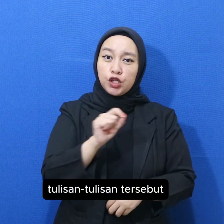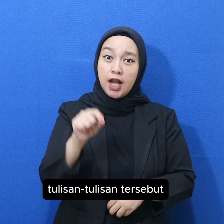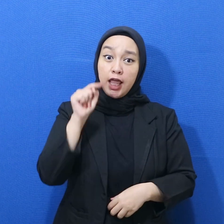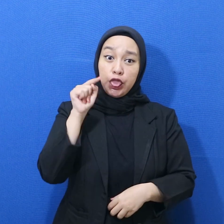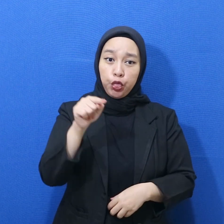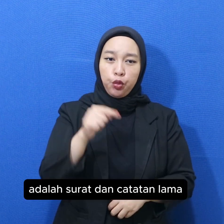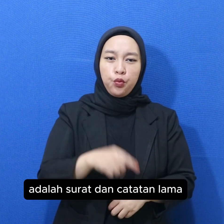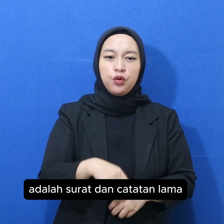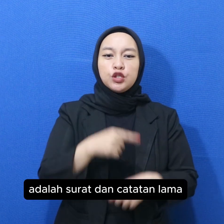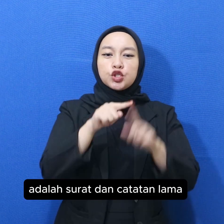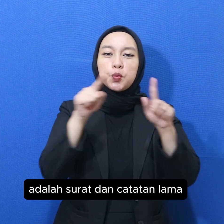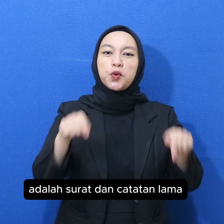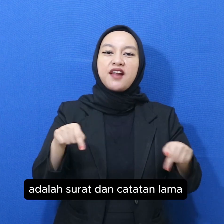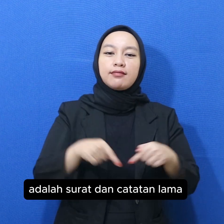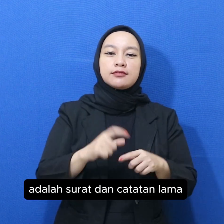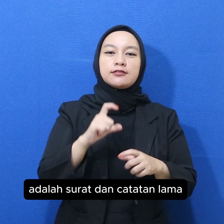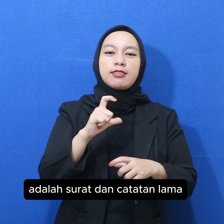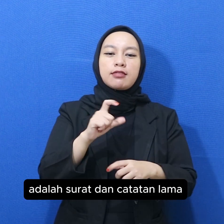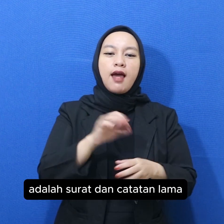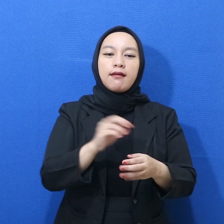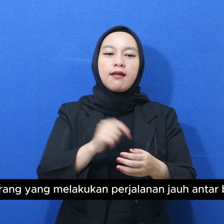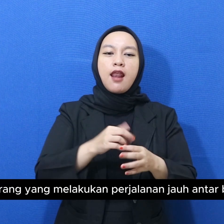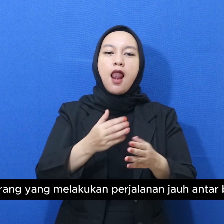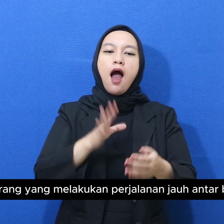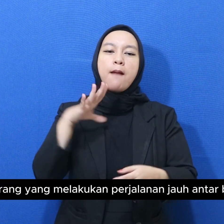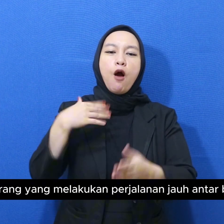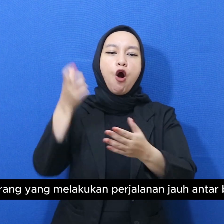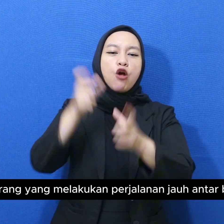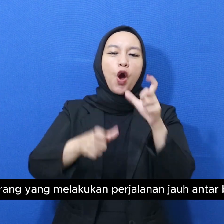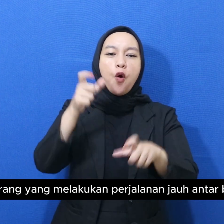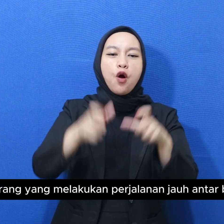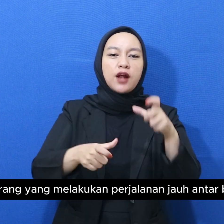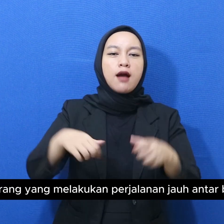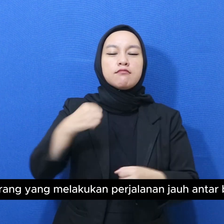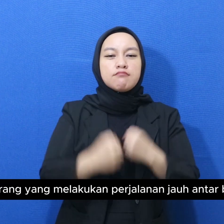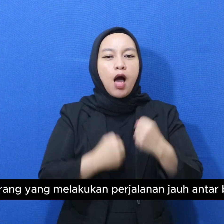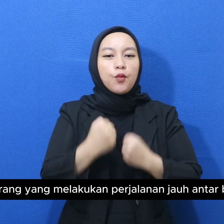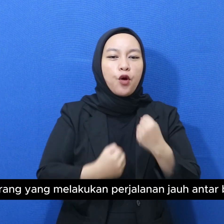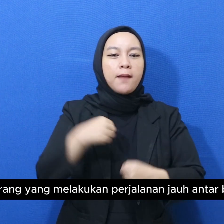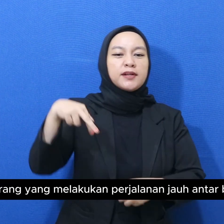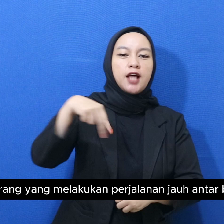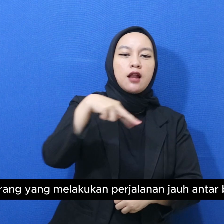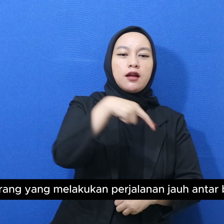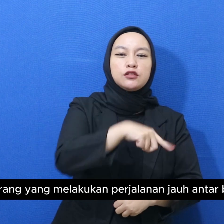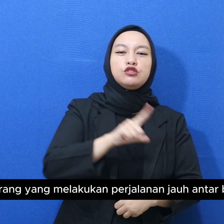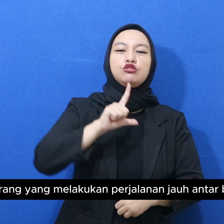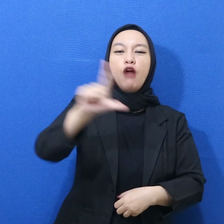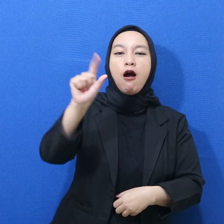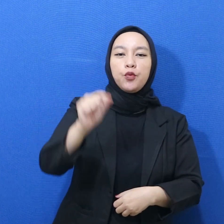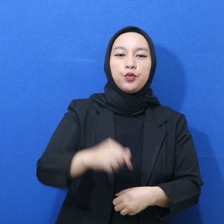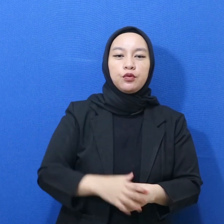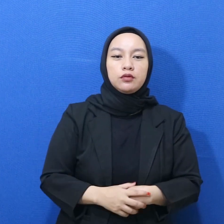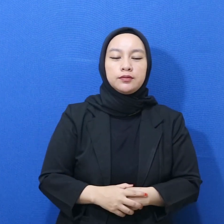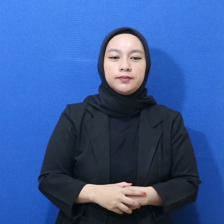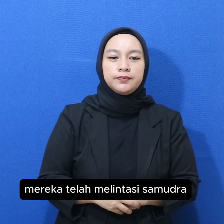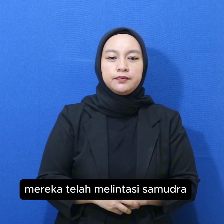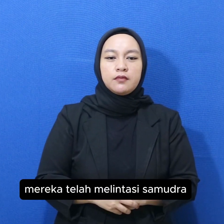dan catatan lama orang-orang yang melakukan perjalanan jauh antar benua. Mereka telah